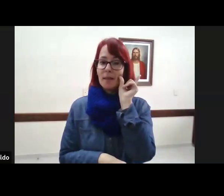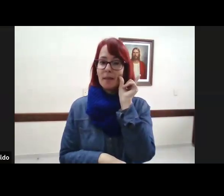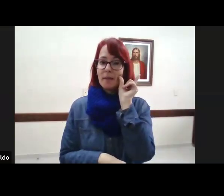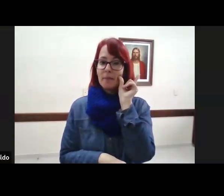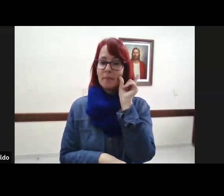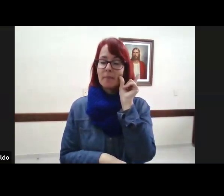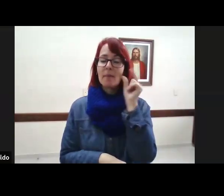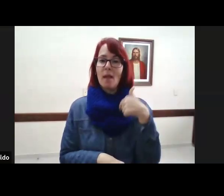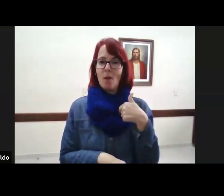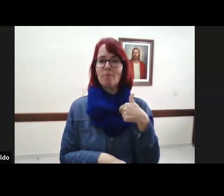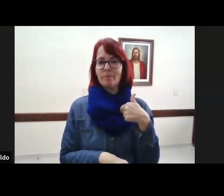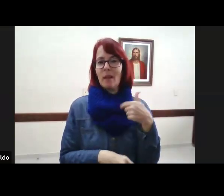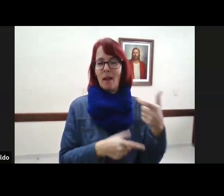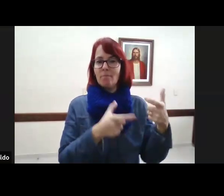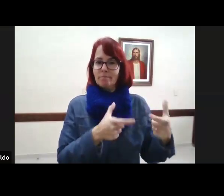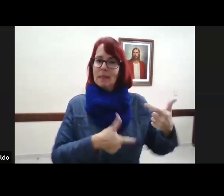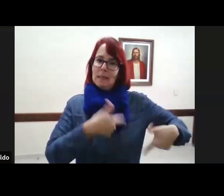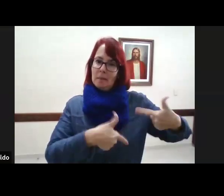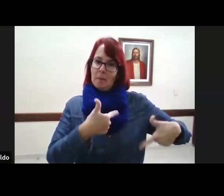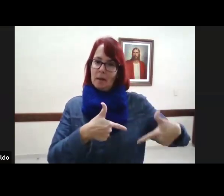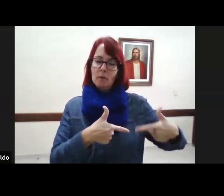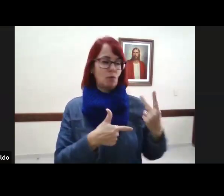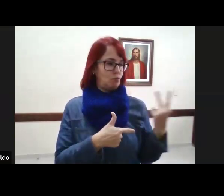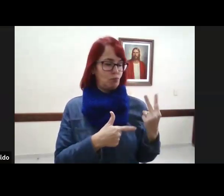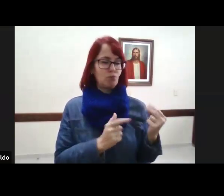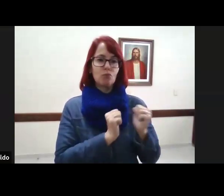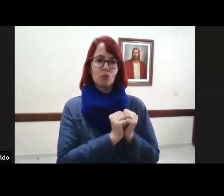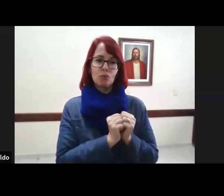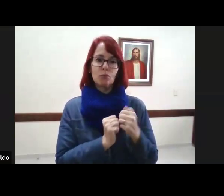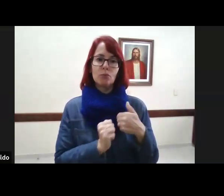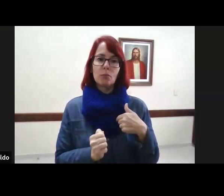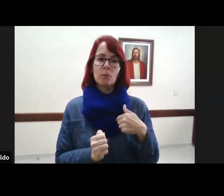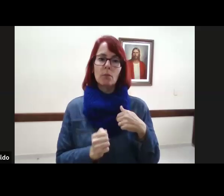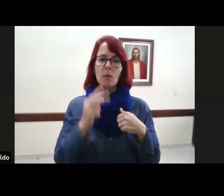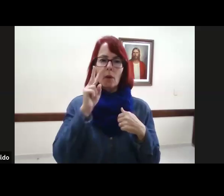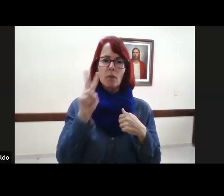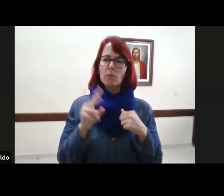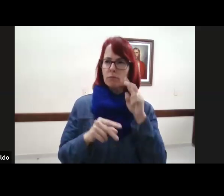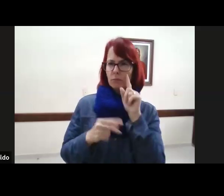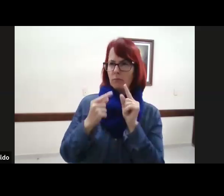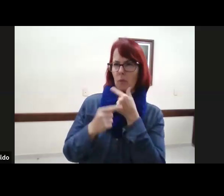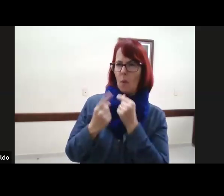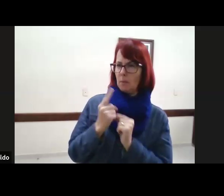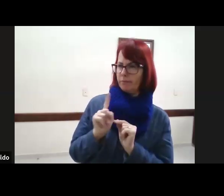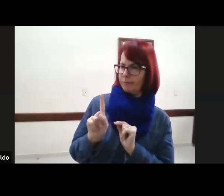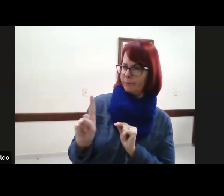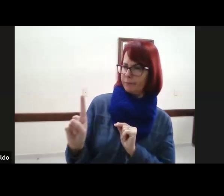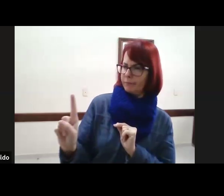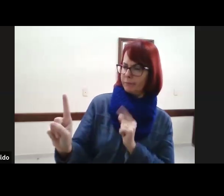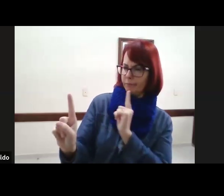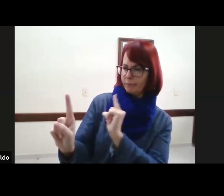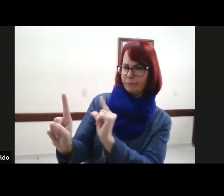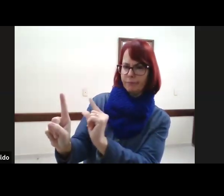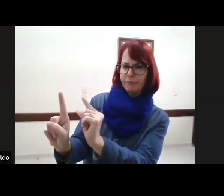na recepção do centro com a minha companheira e eu me lembro de ver um rapaz saindo do centro. E eu, geralmente a gente só